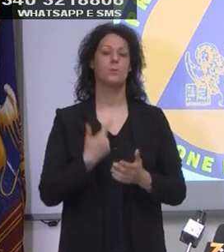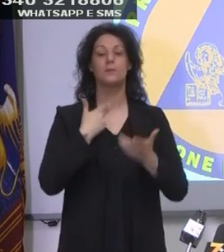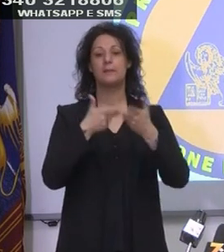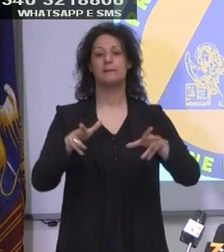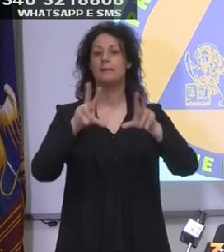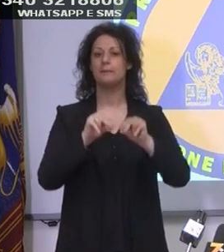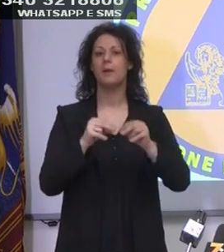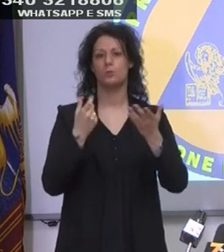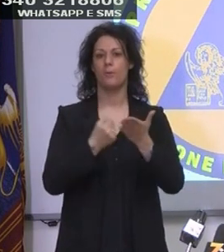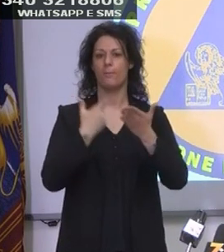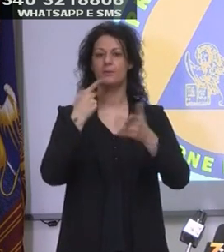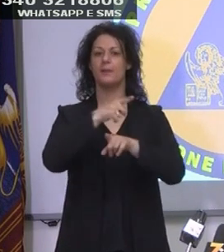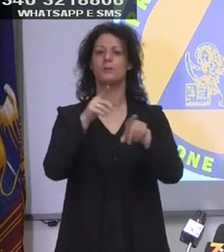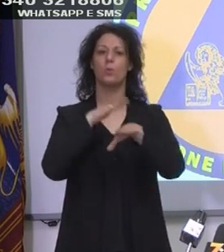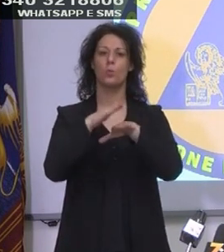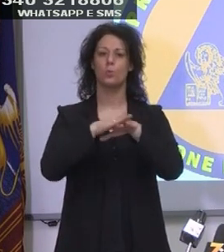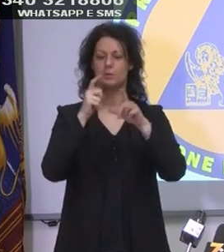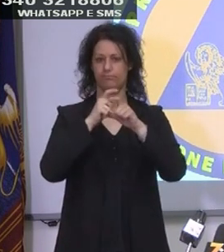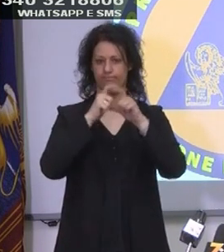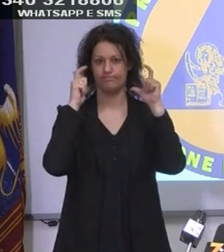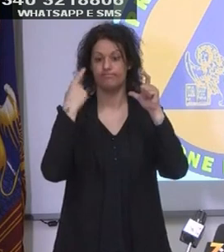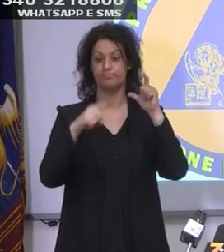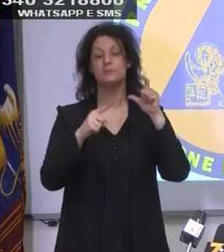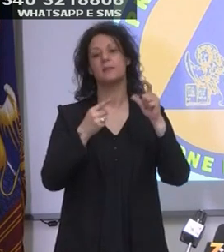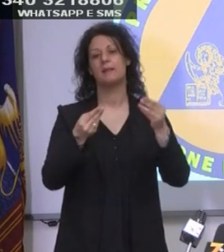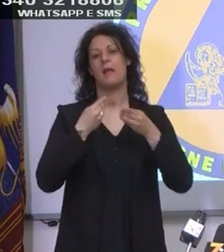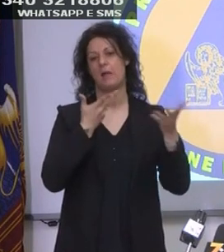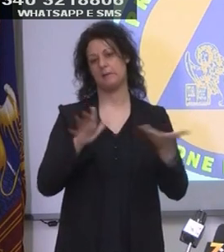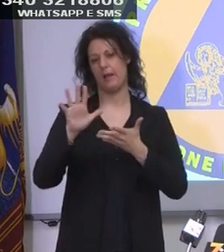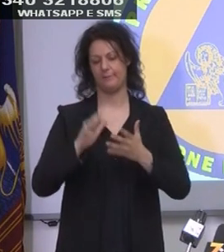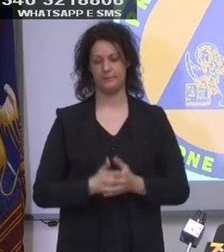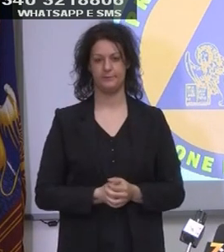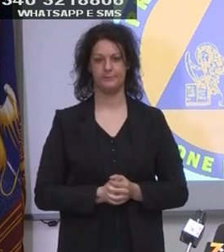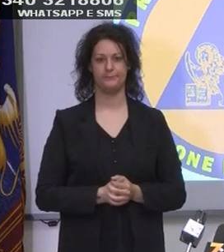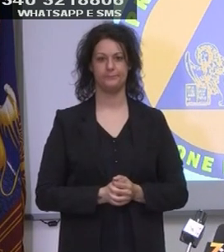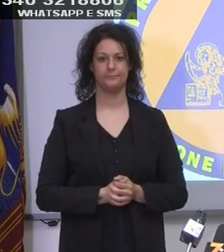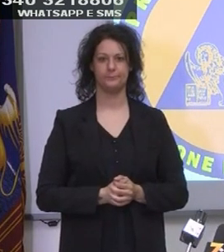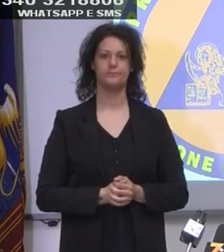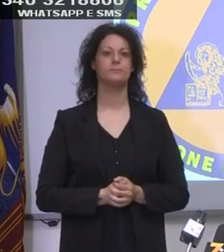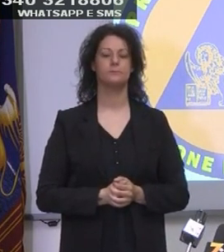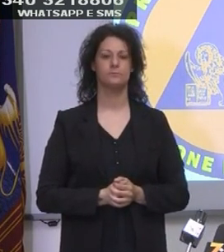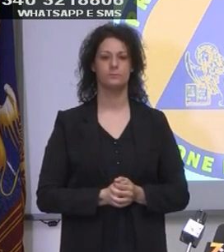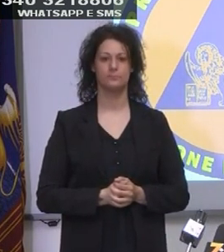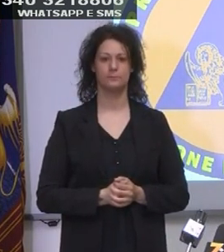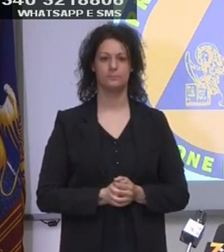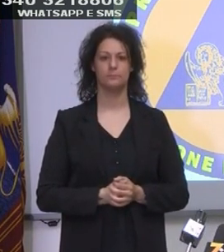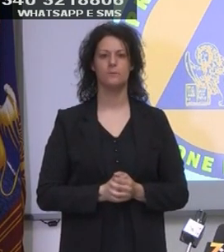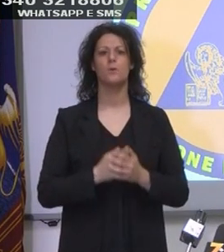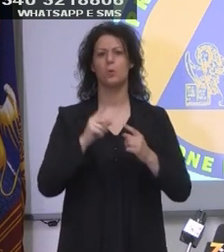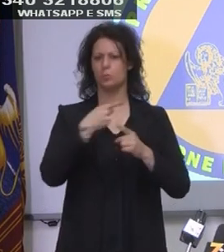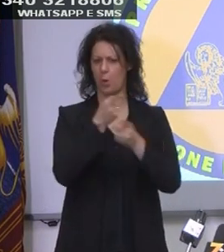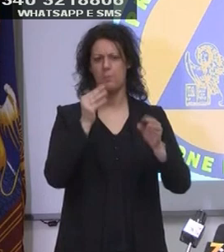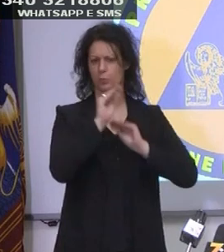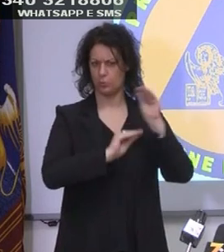bene i dispositivi che sono la vera salvaguardia. E dopo vi resto a disposizione per